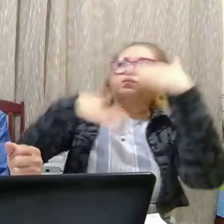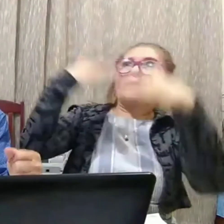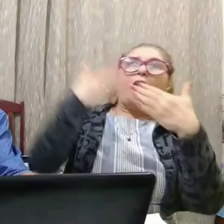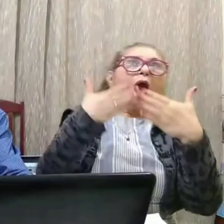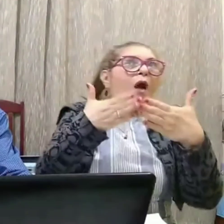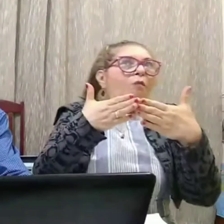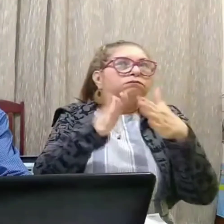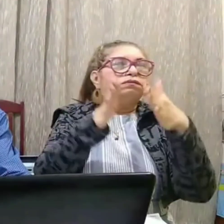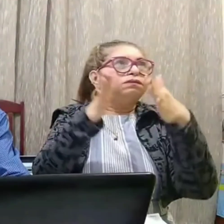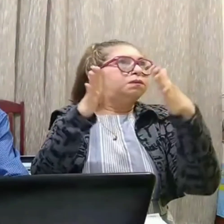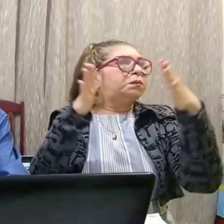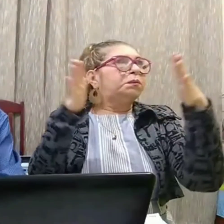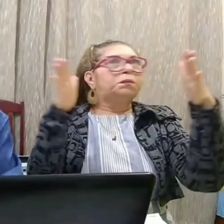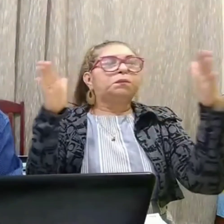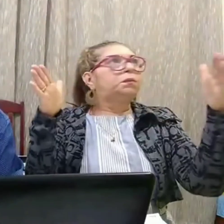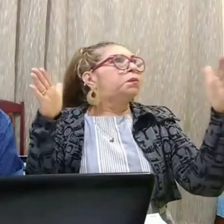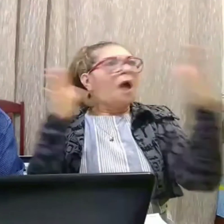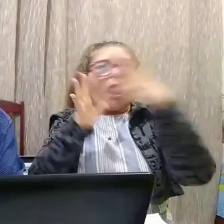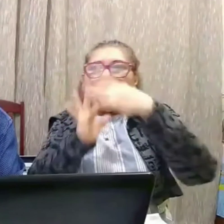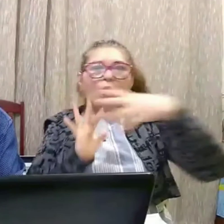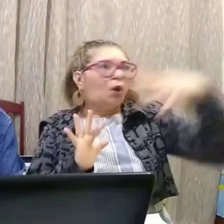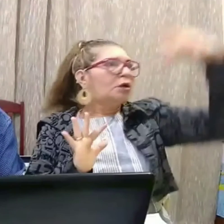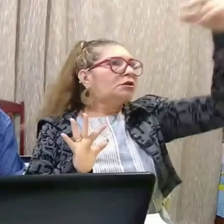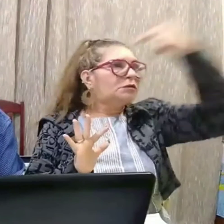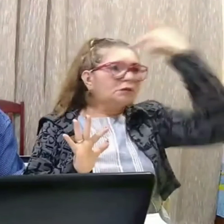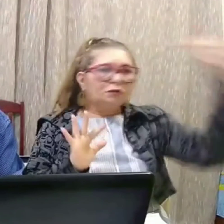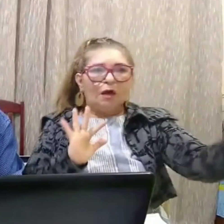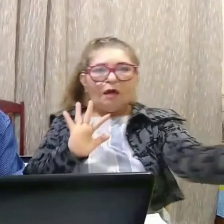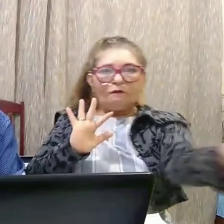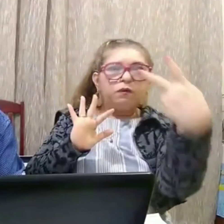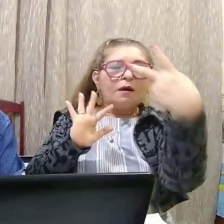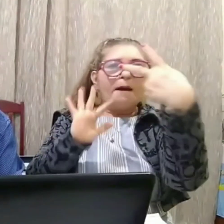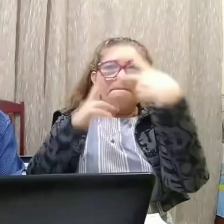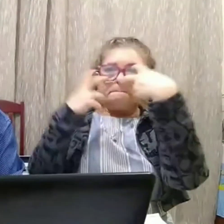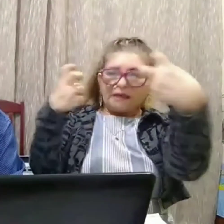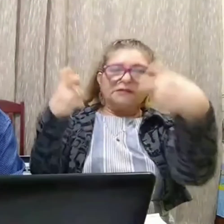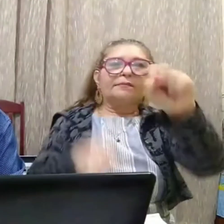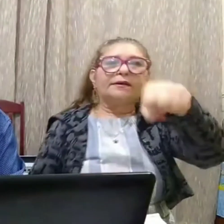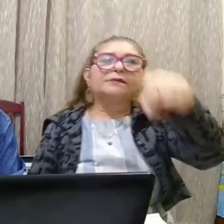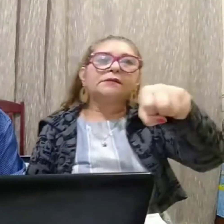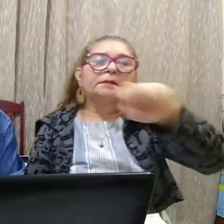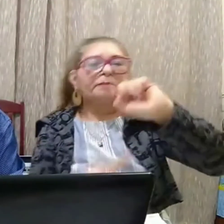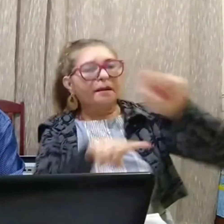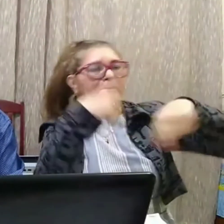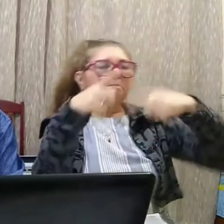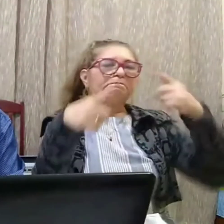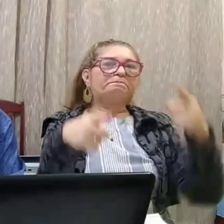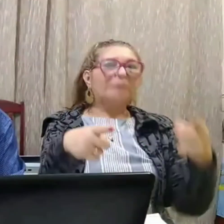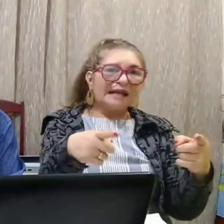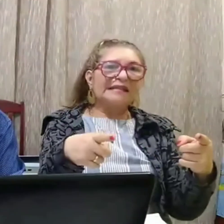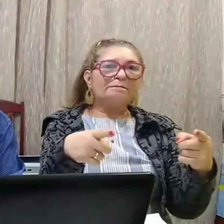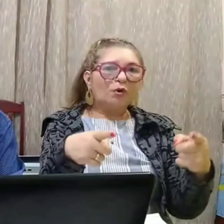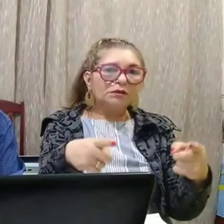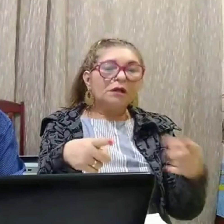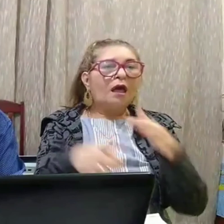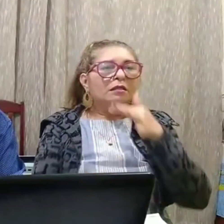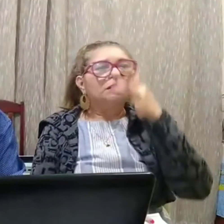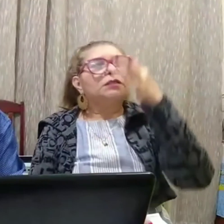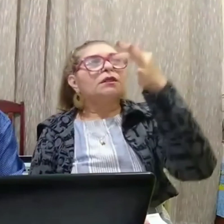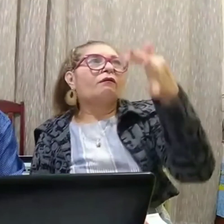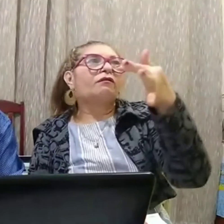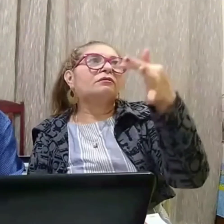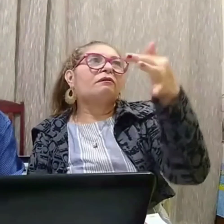que manifestou a glória de Deus naquela cidade, mas a gente vai perceber lá na frente que